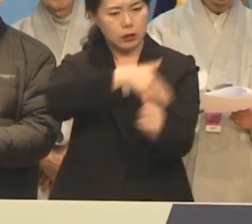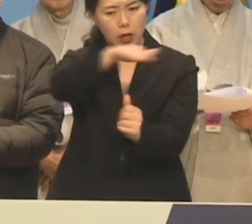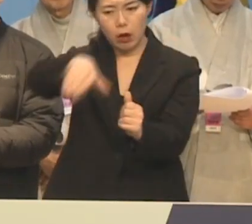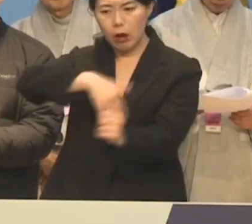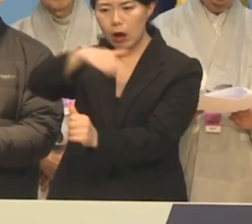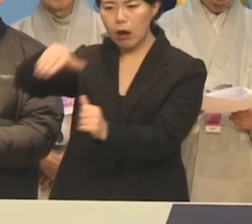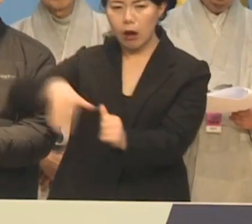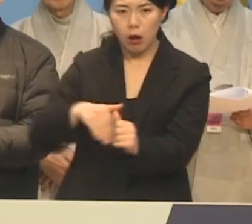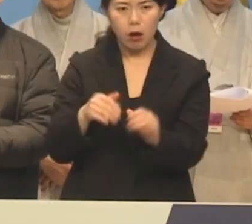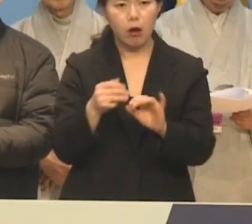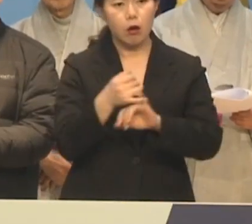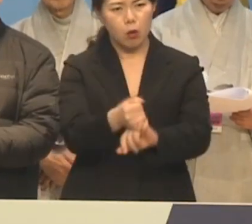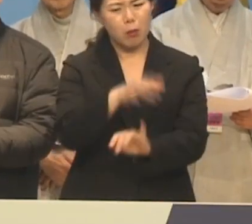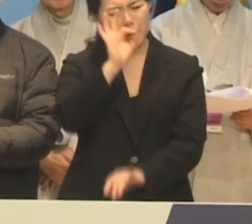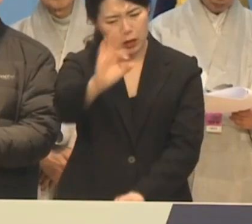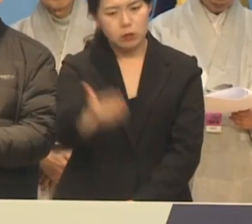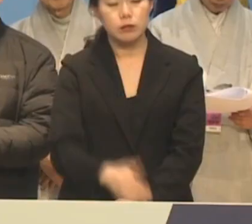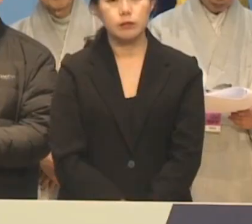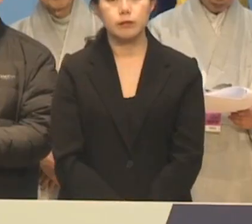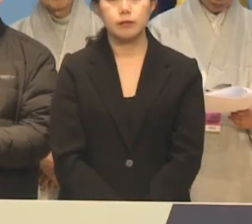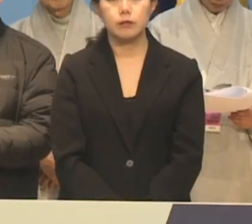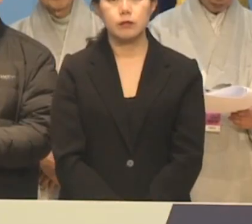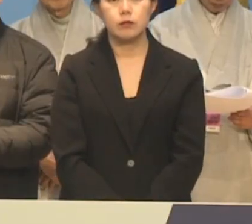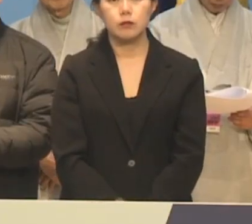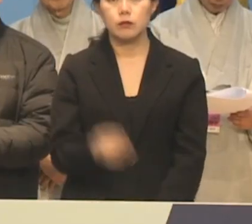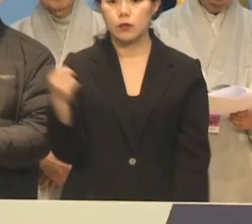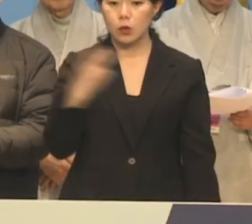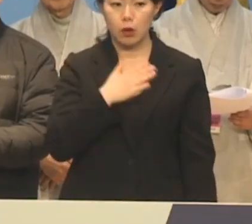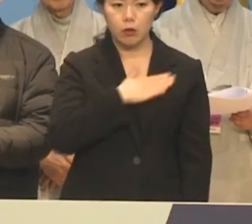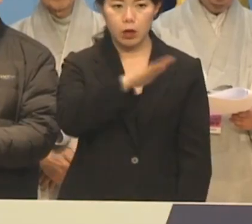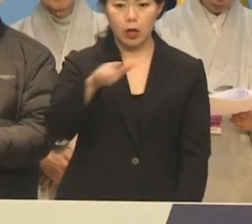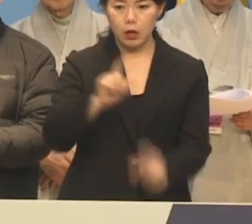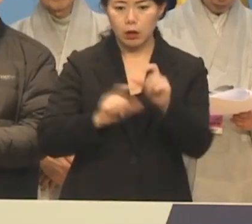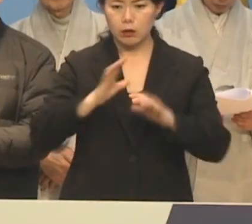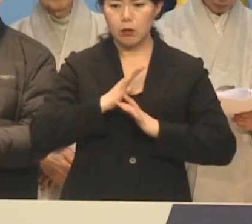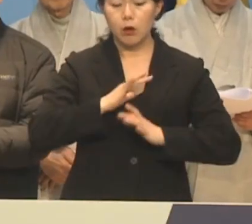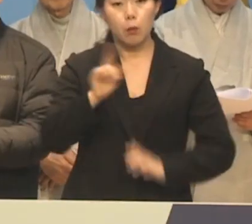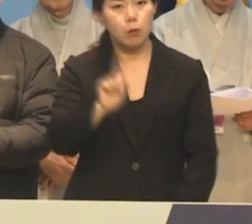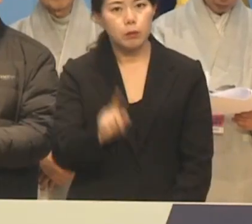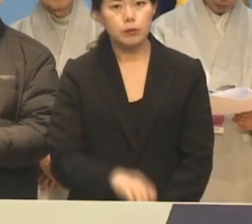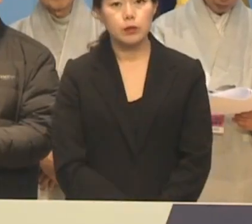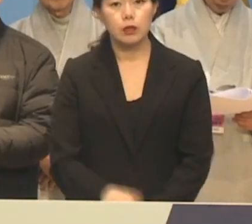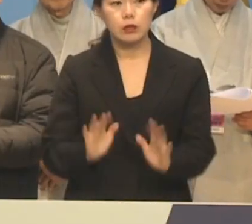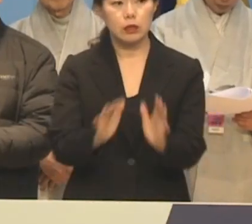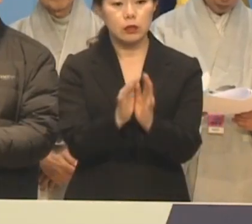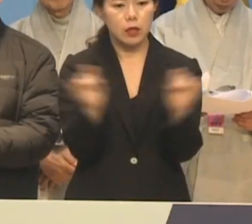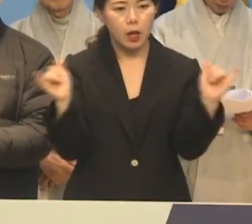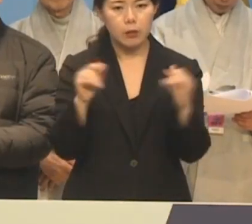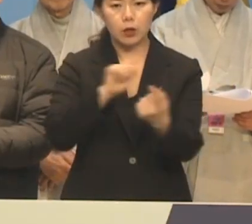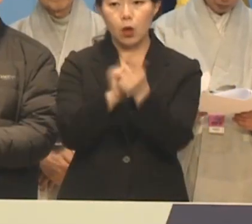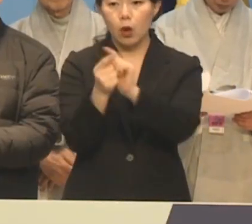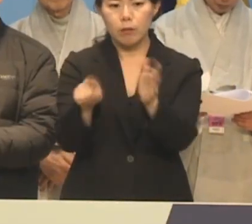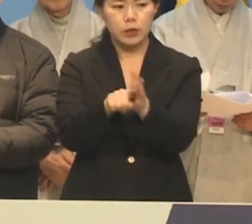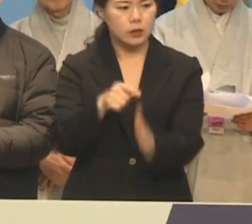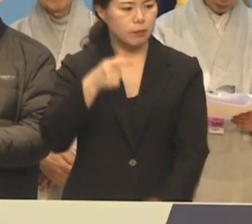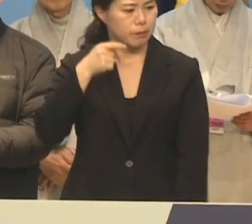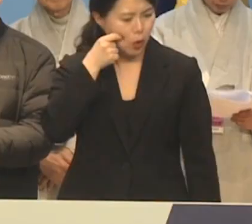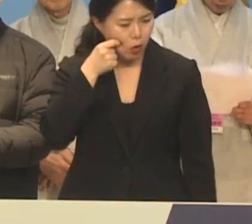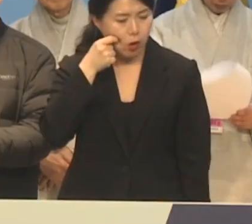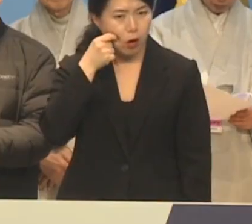한 번만이라도 살펴보십시오. 게다가 우리를 더 두렵게 하는 것은 사람들이 서로를 믿지 못하게